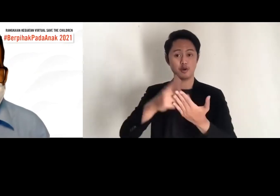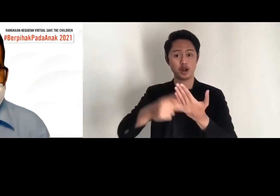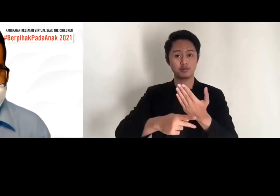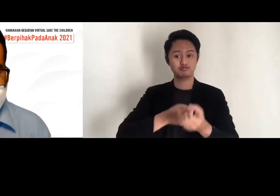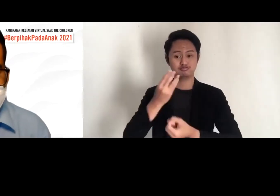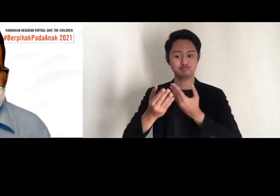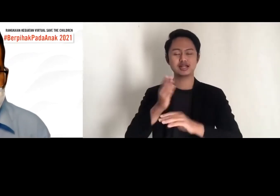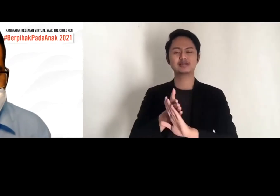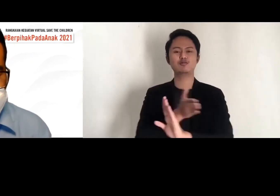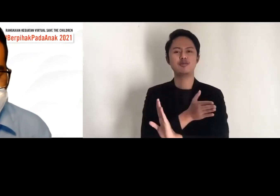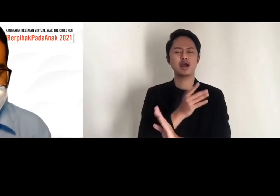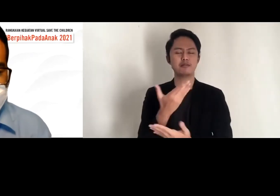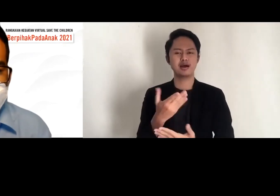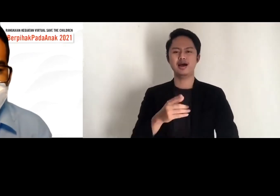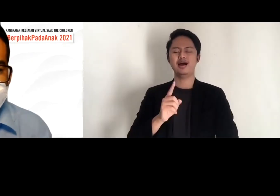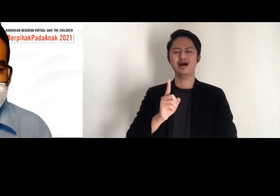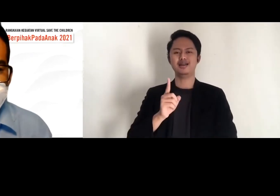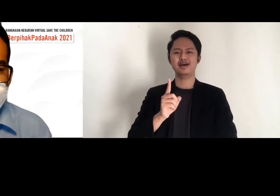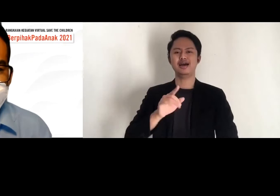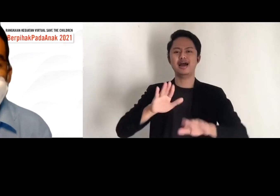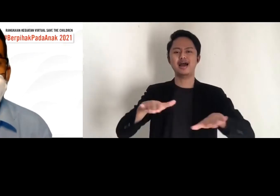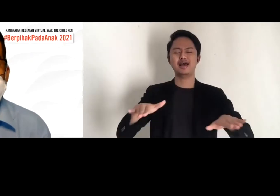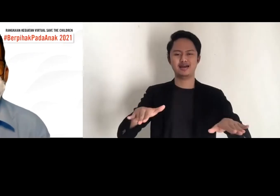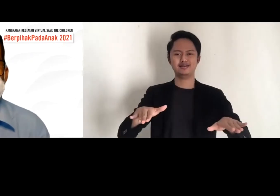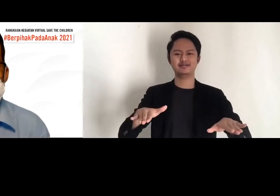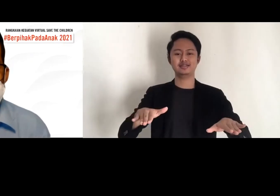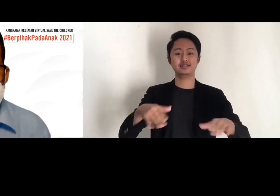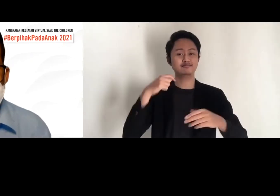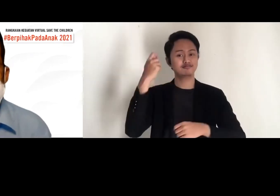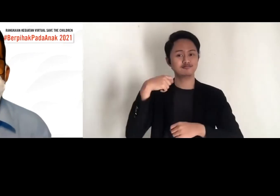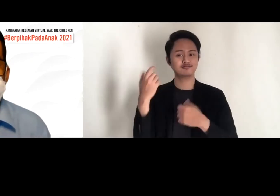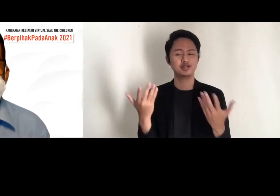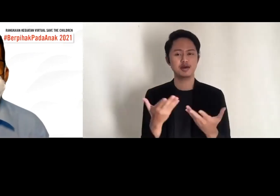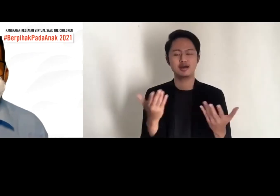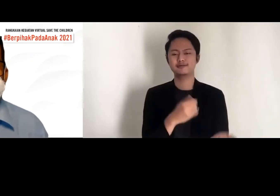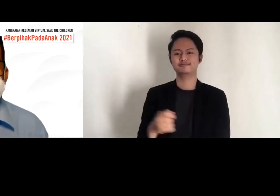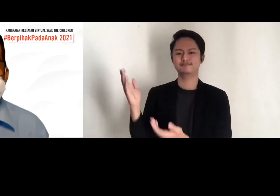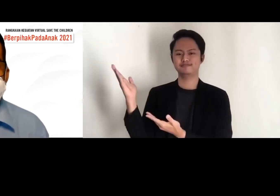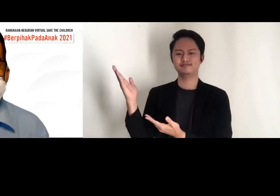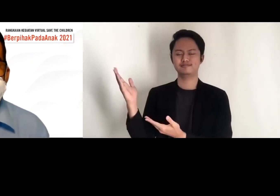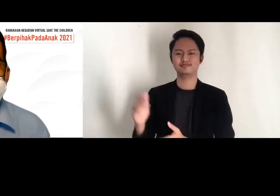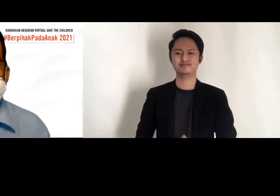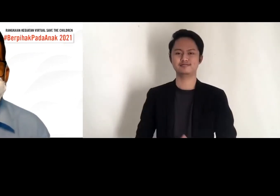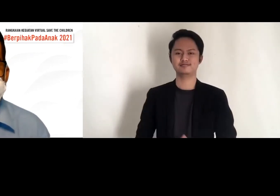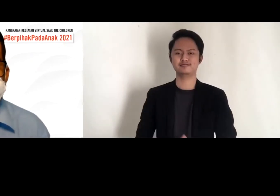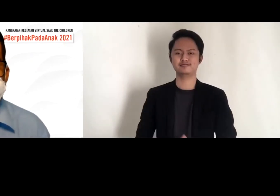kita dengarkan terlebih dahulu suara anak dalam video tayangan berikut ini.